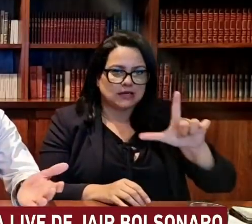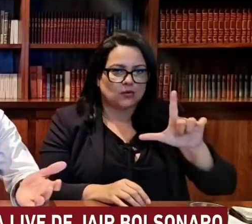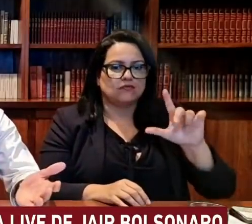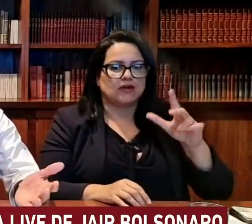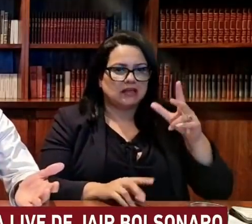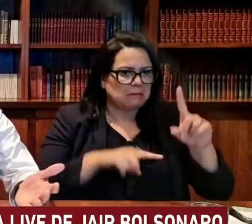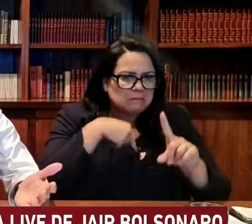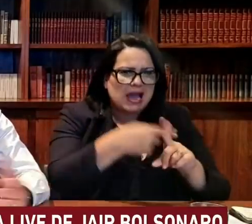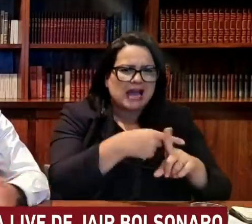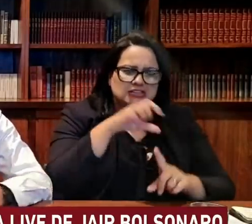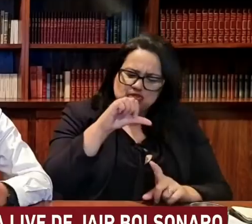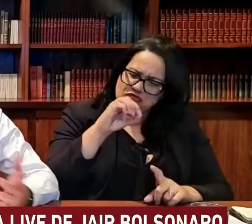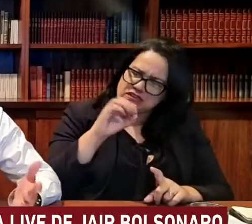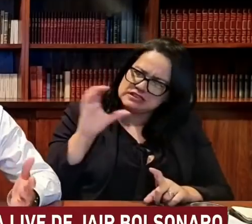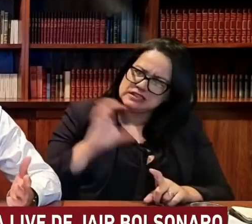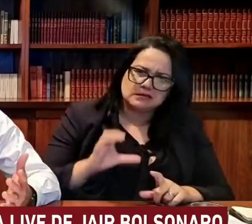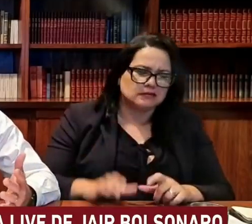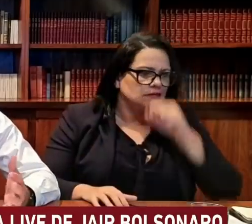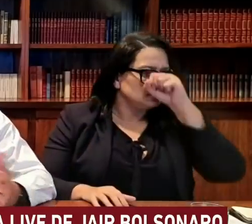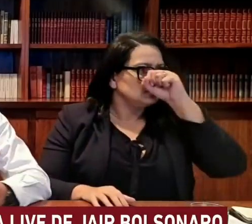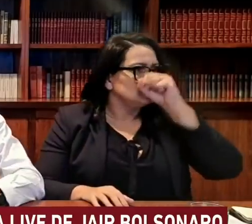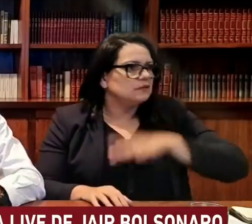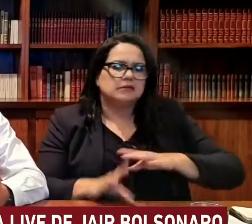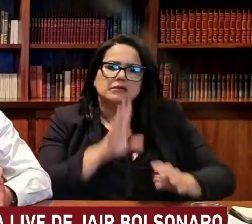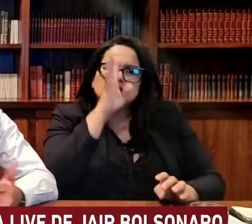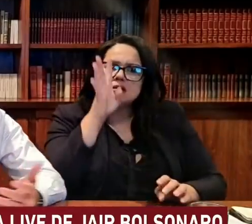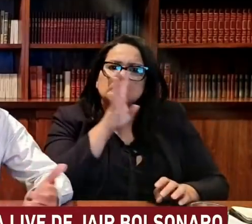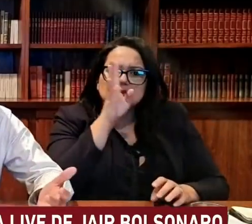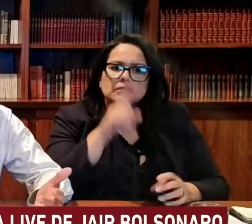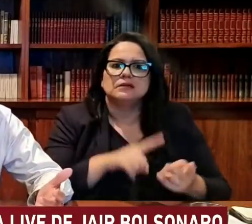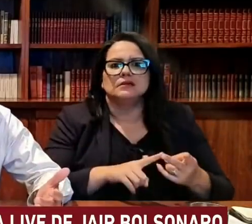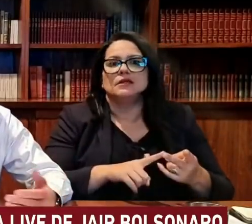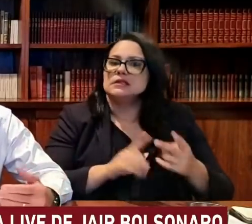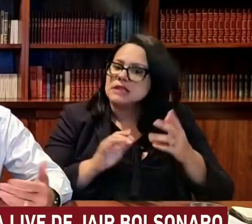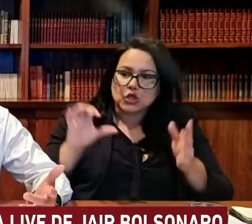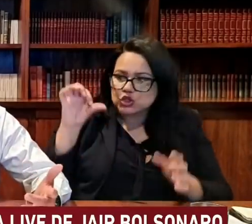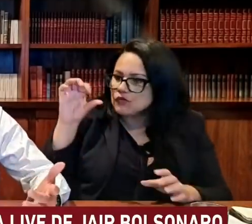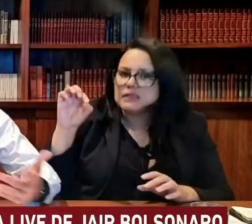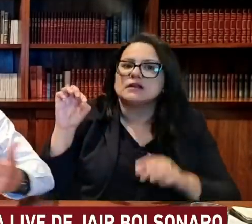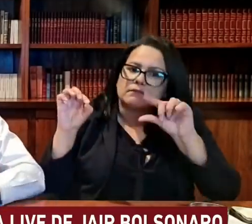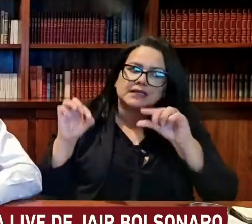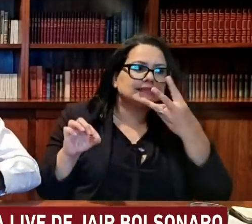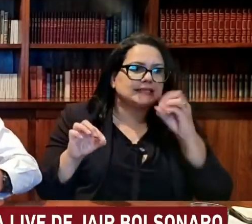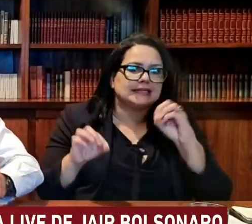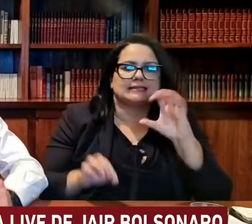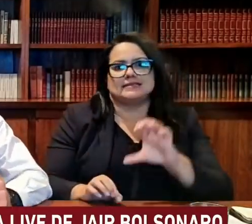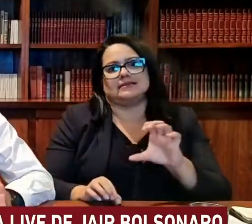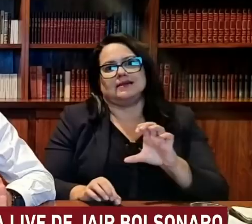mais 90 centavos por litro, que é um absurdo, tá? Se cobra mais 30 centavos. É bastante, mas